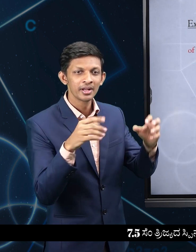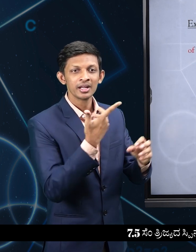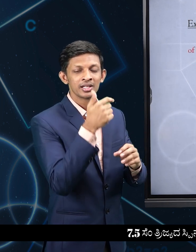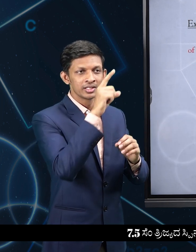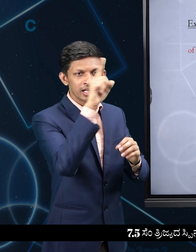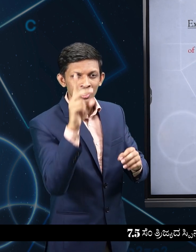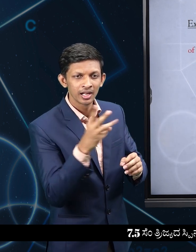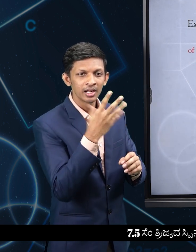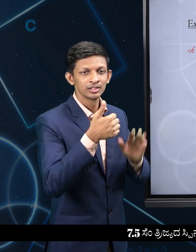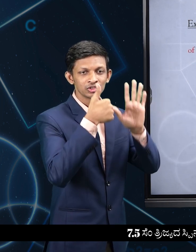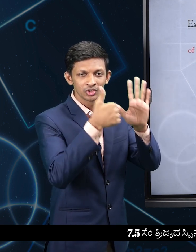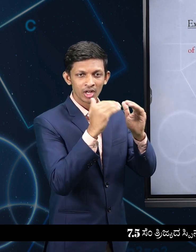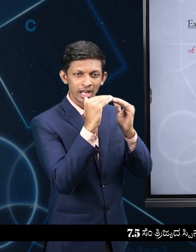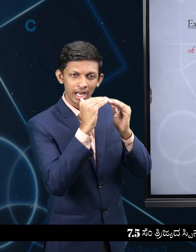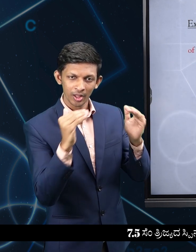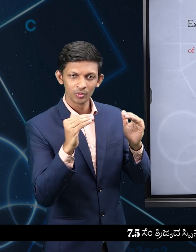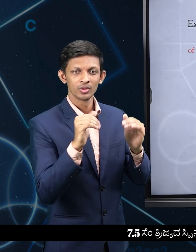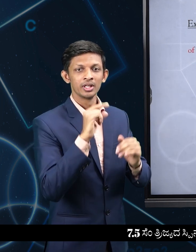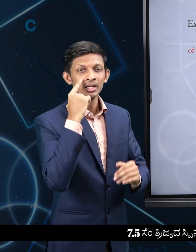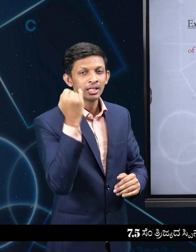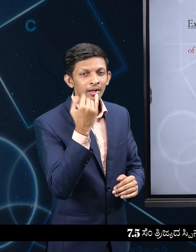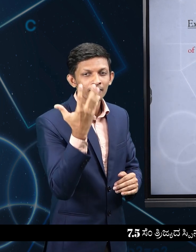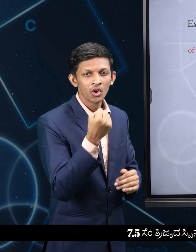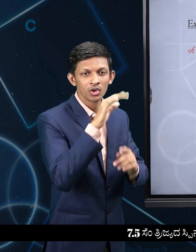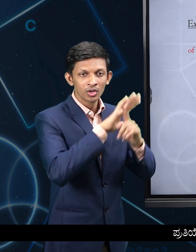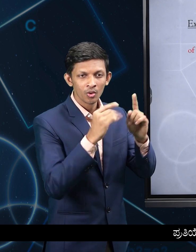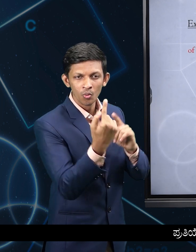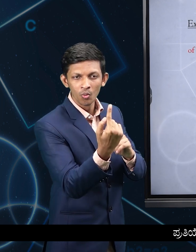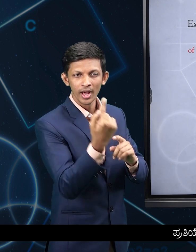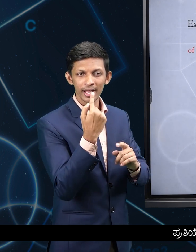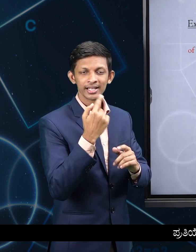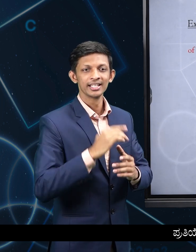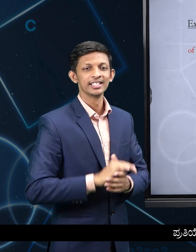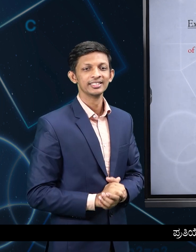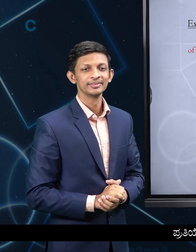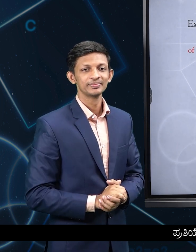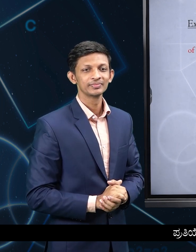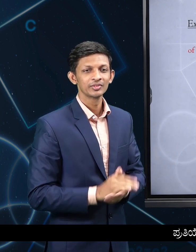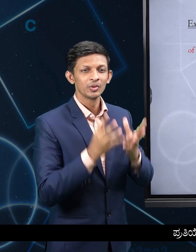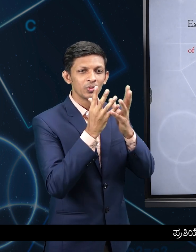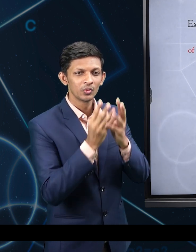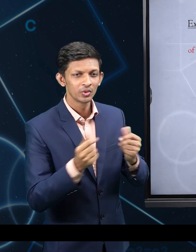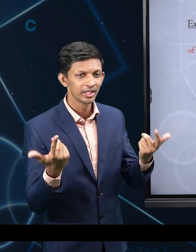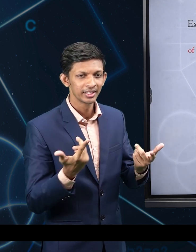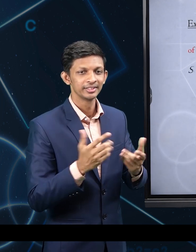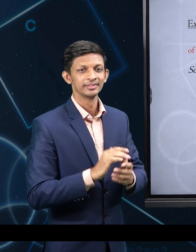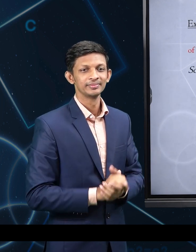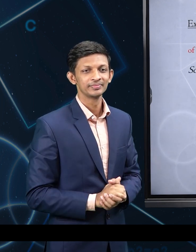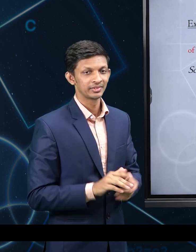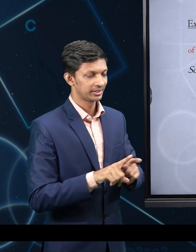ತ್ರಿಜ್ಯದ ಸ್ಪಿನ್ನರ್ ಅನ್ನು 6 ಸಮಾನ ವಲಯಗಳಾಗಿ ವಿಂಗಡಿಸಲಾಗಿದೆ. ಪ್ರತಿಯೊಂದು ವಲಯಗಳ ಪ್ರದೇಶವನ್ನು ಹುಡುಕಿ. ಪರಿಹಾರ: